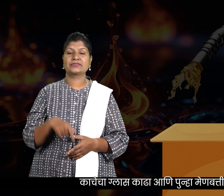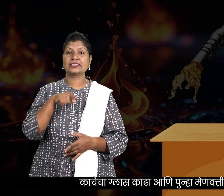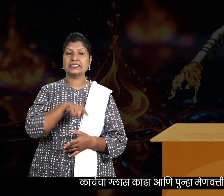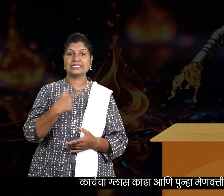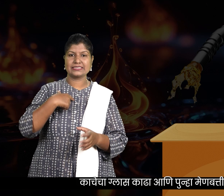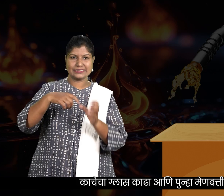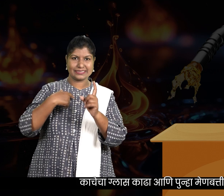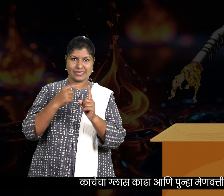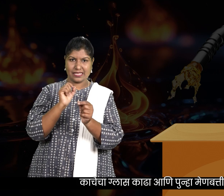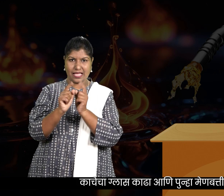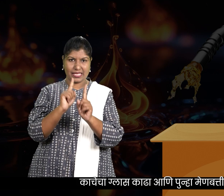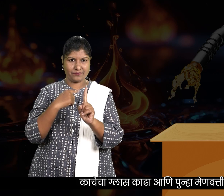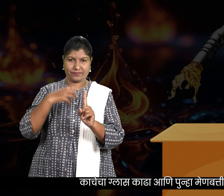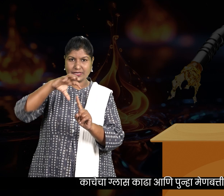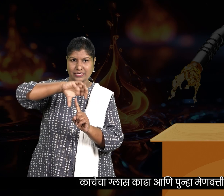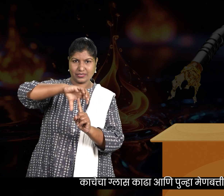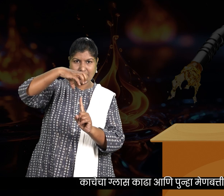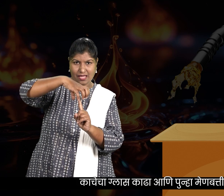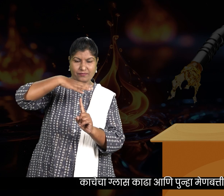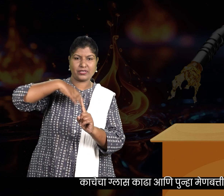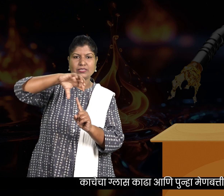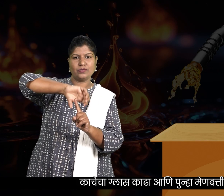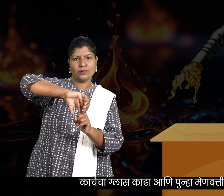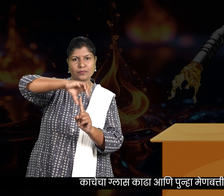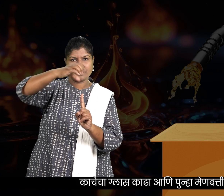काचेचा ग्लास काढा आणि पुन्हा मेणबत्ती पेटवा.